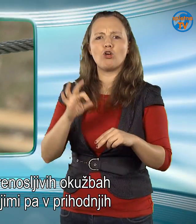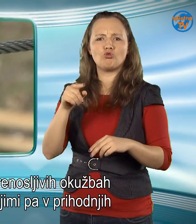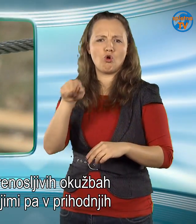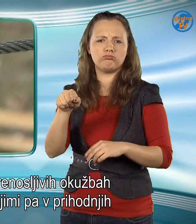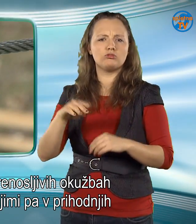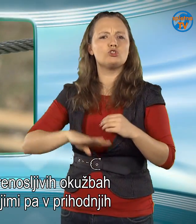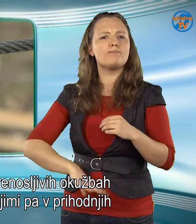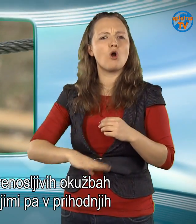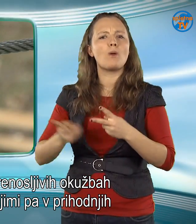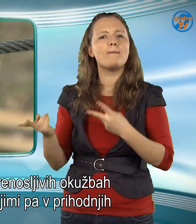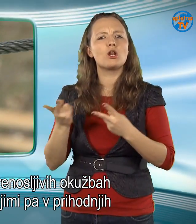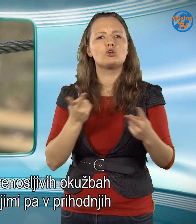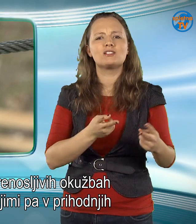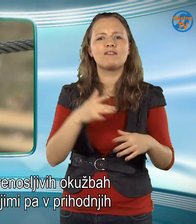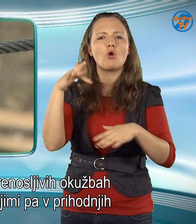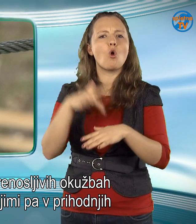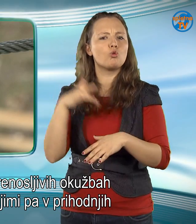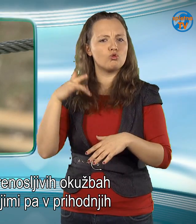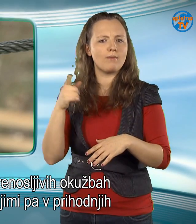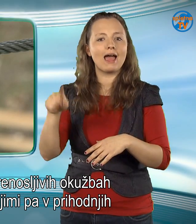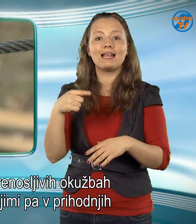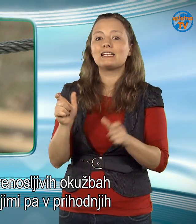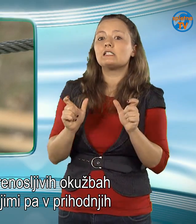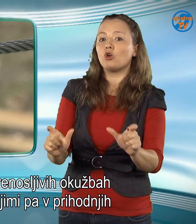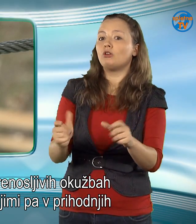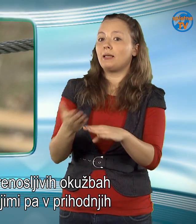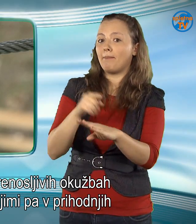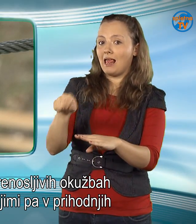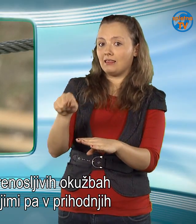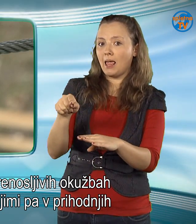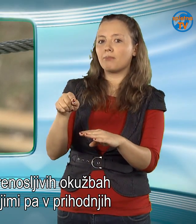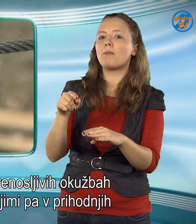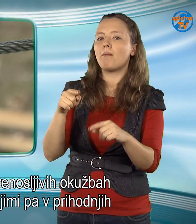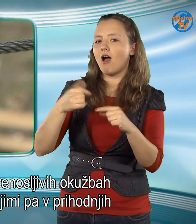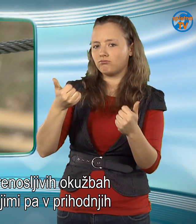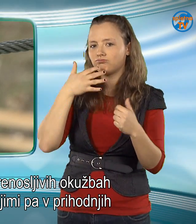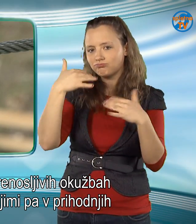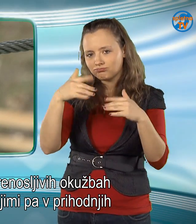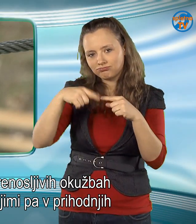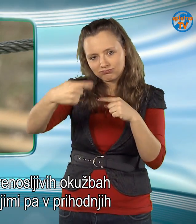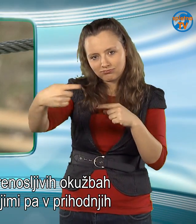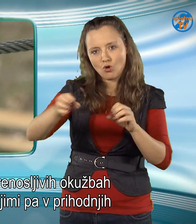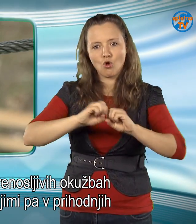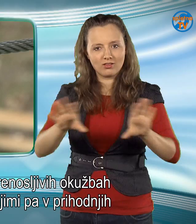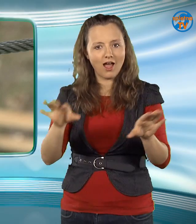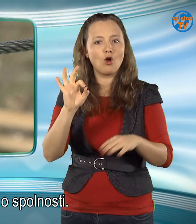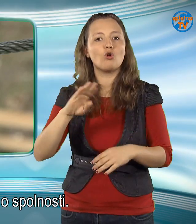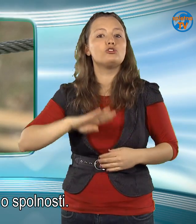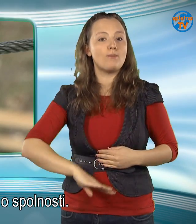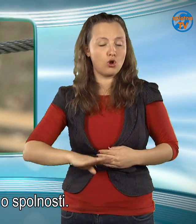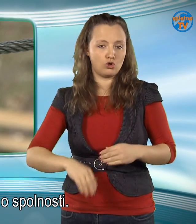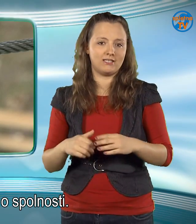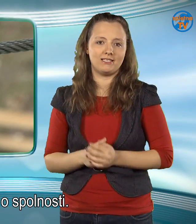Več o spolno prenosljivih okužbah in zaščiti pred njimi pa v prihodnjih oddajah o spolnosti.